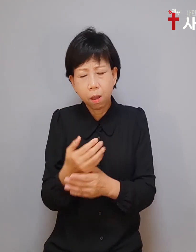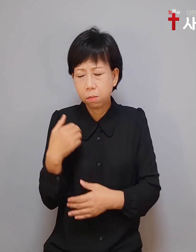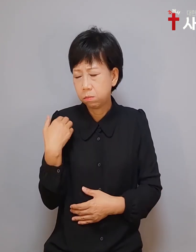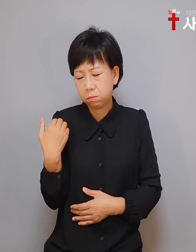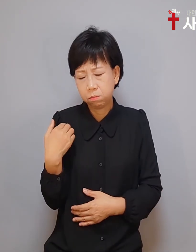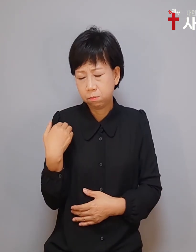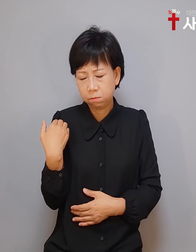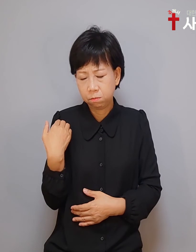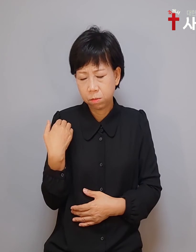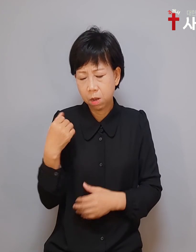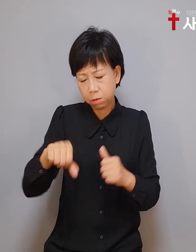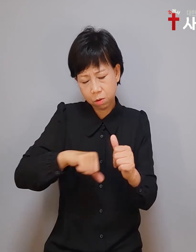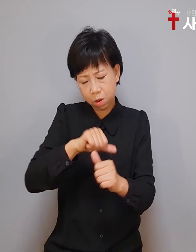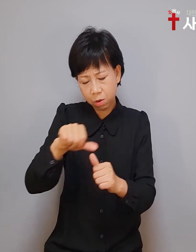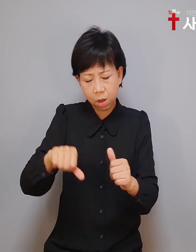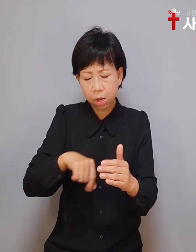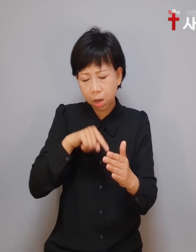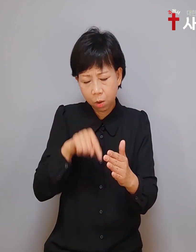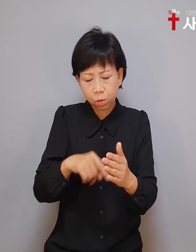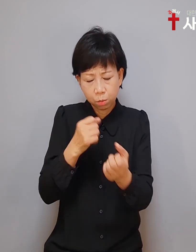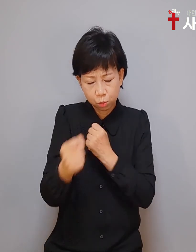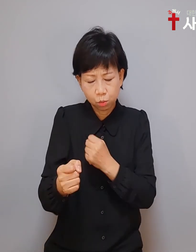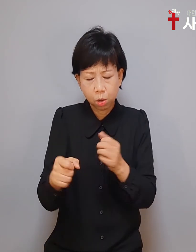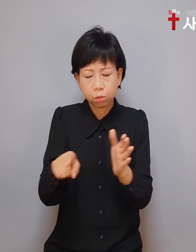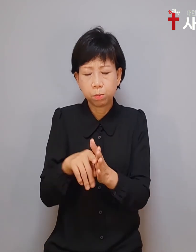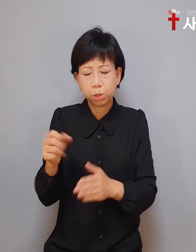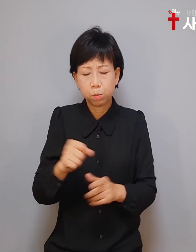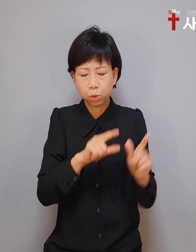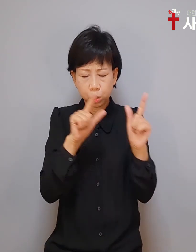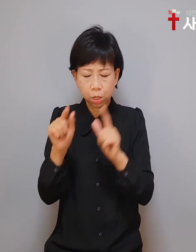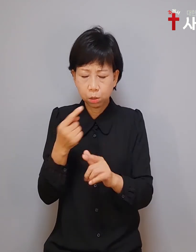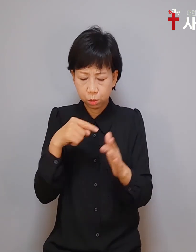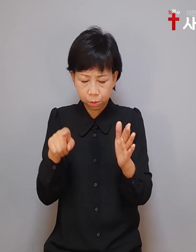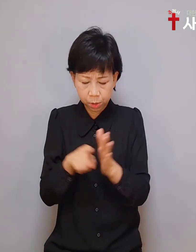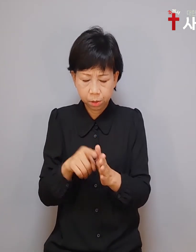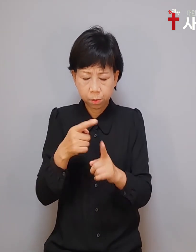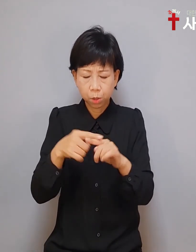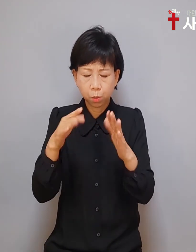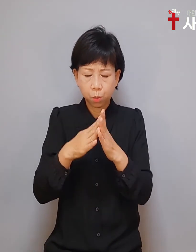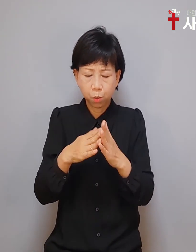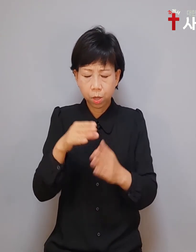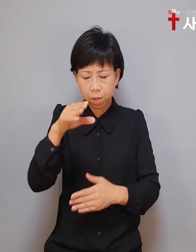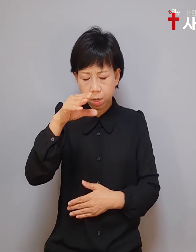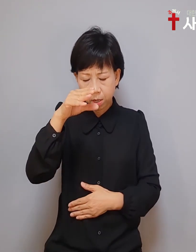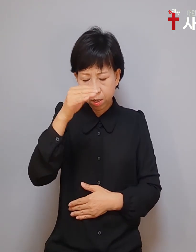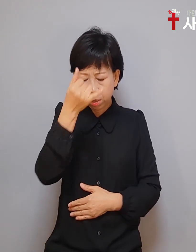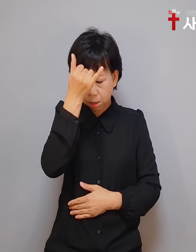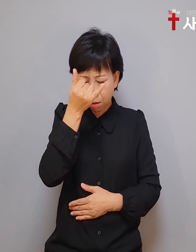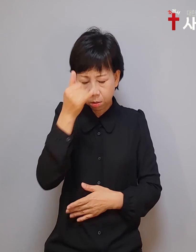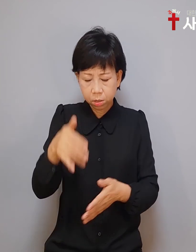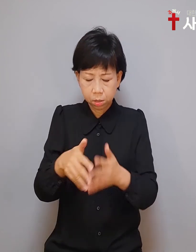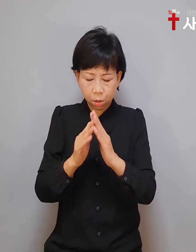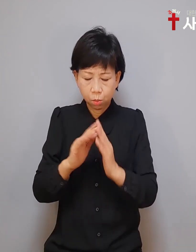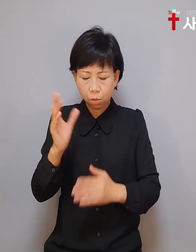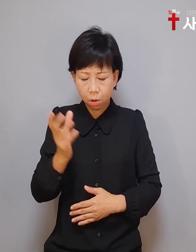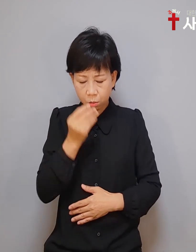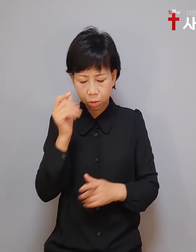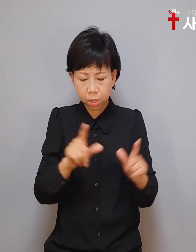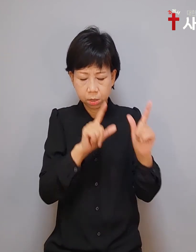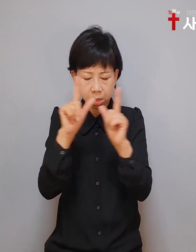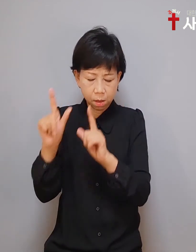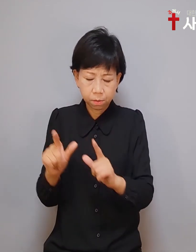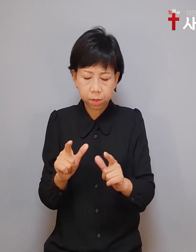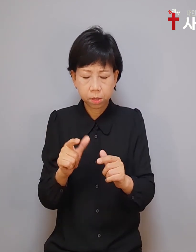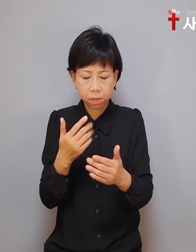믿음으로 살게 해주실 줄 믿습니다. 교회의 덕을 세우며 거룩한 생활을 하게 하여 주시옵소서. 하나님께서